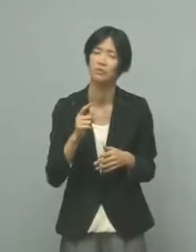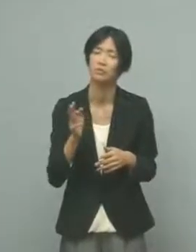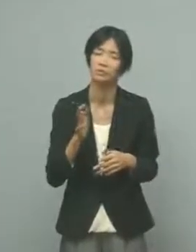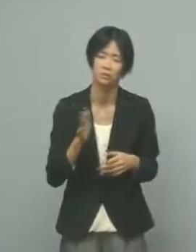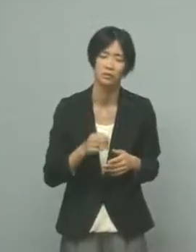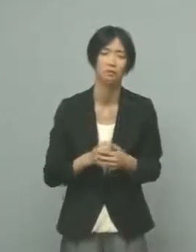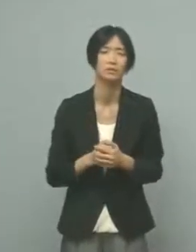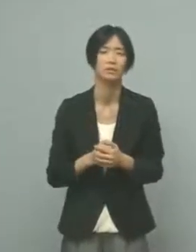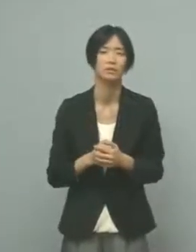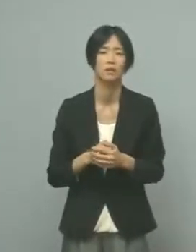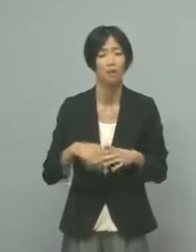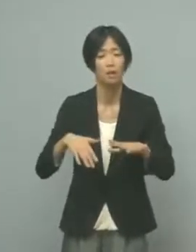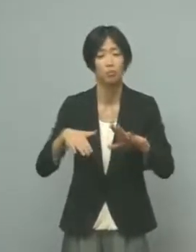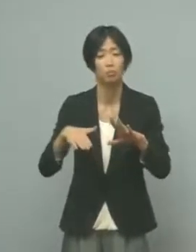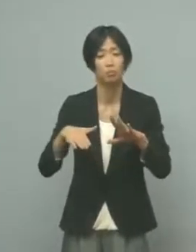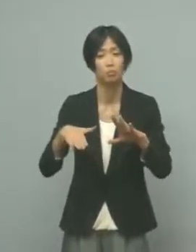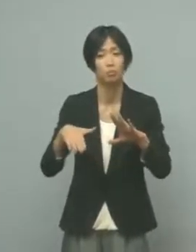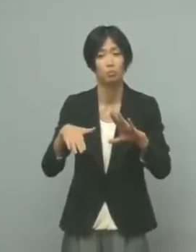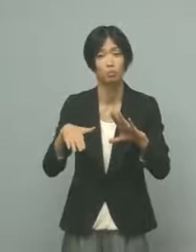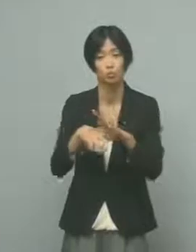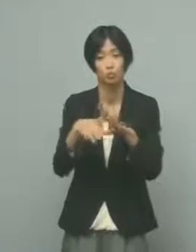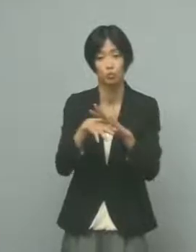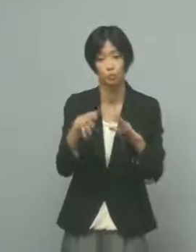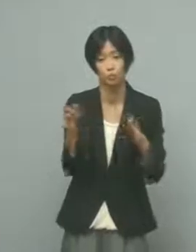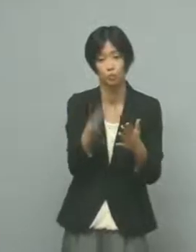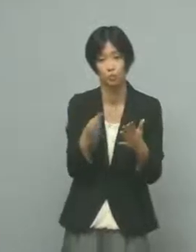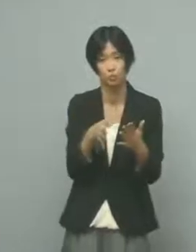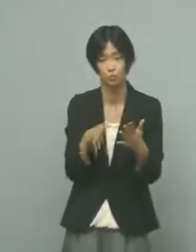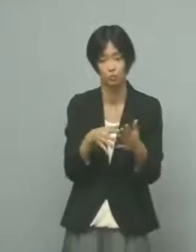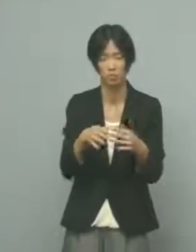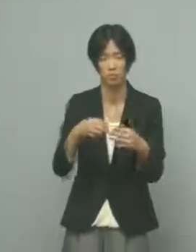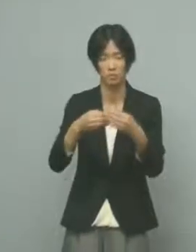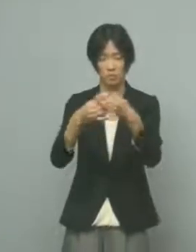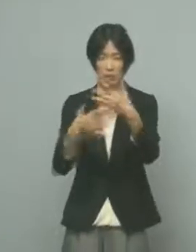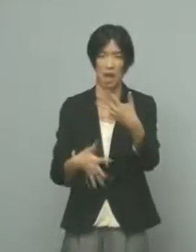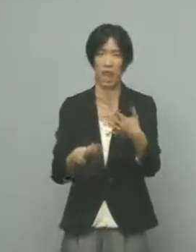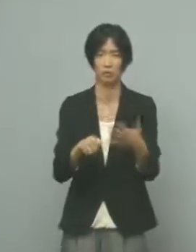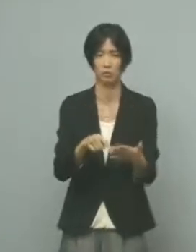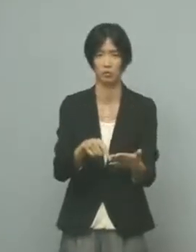ま、文章的になっておりますので、